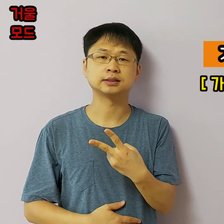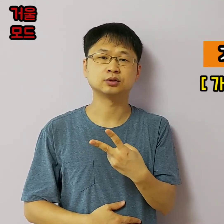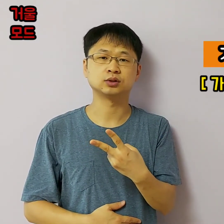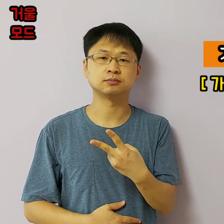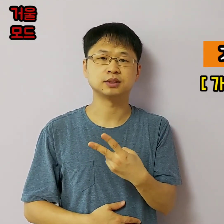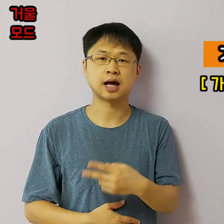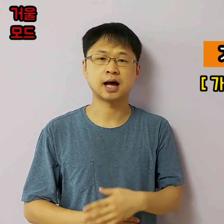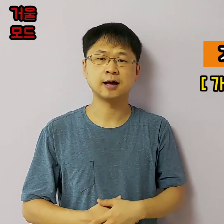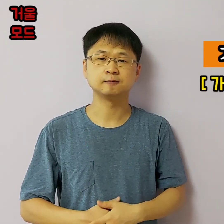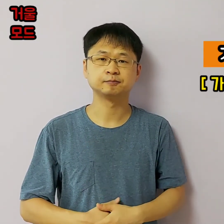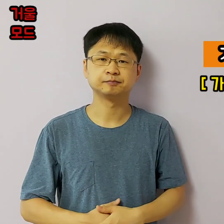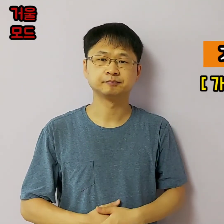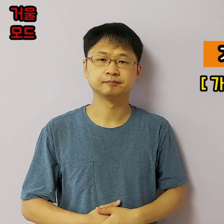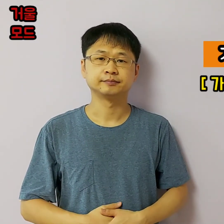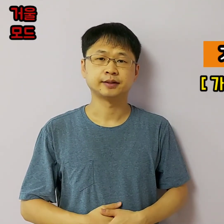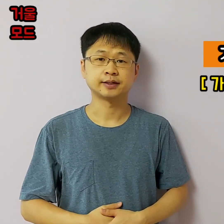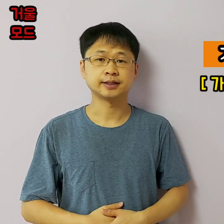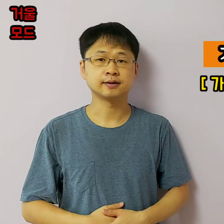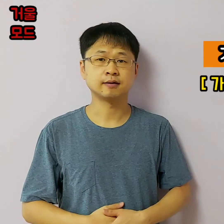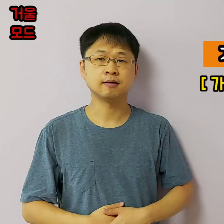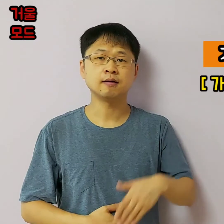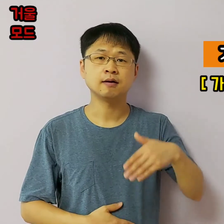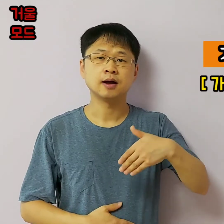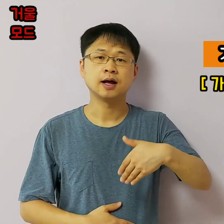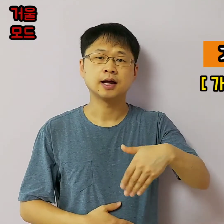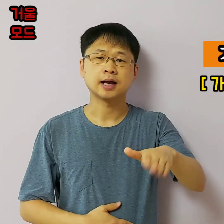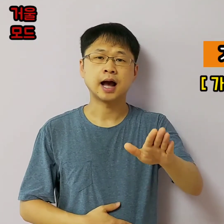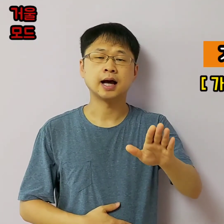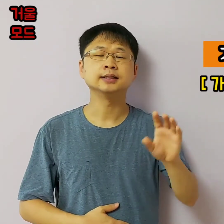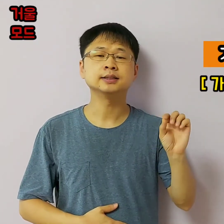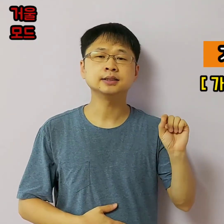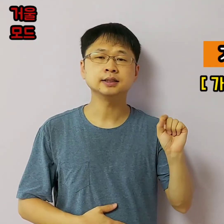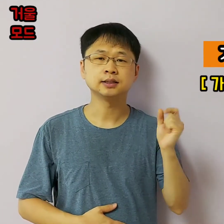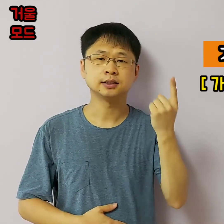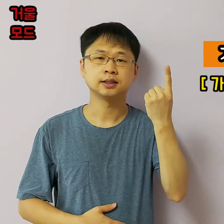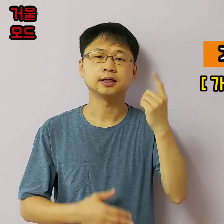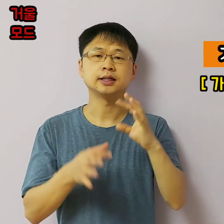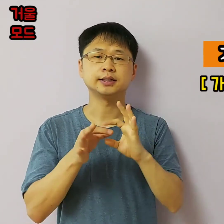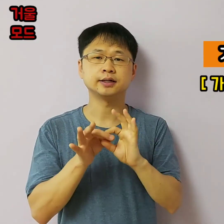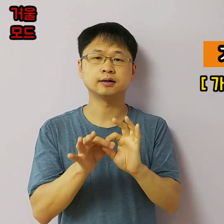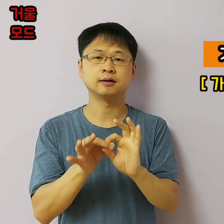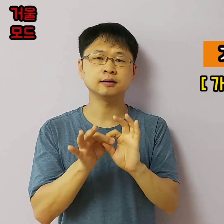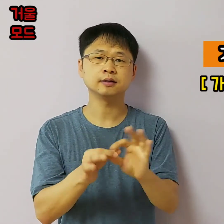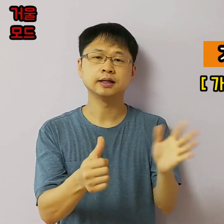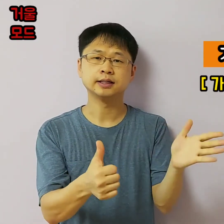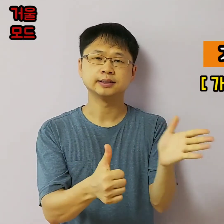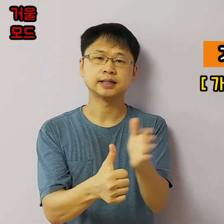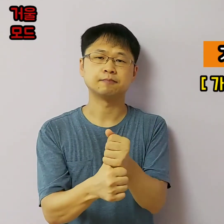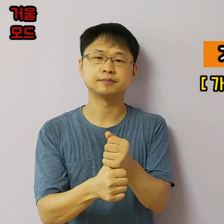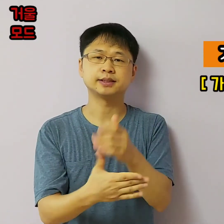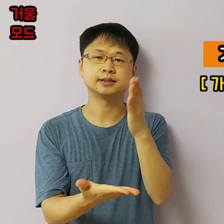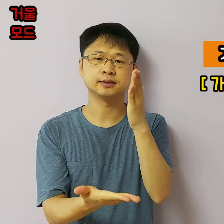쓸 수 있습니다. 네, 그래서 가는 인연